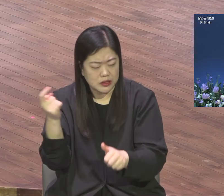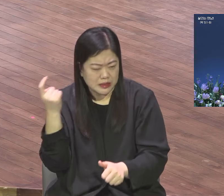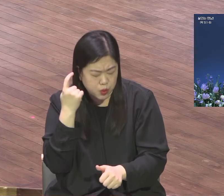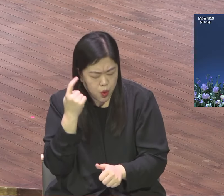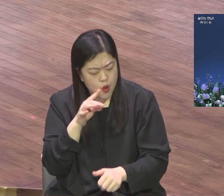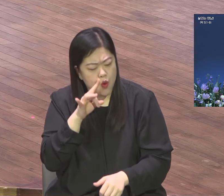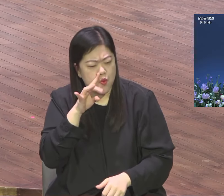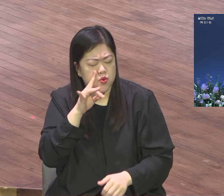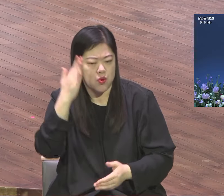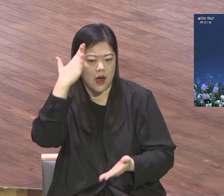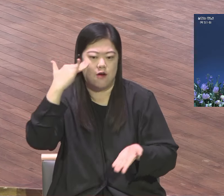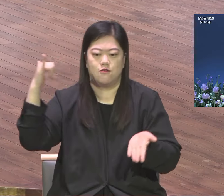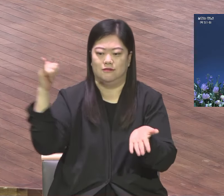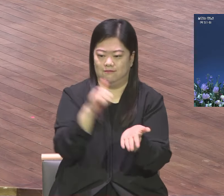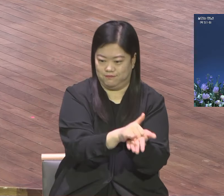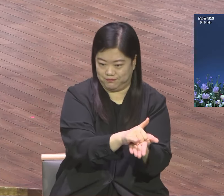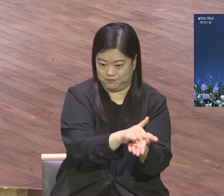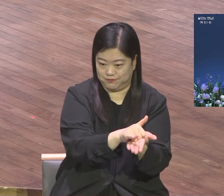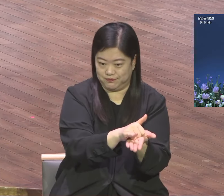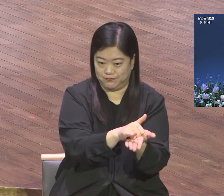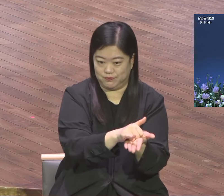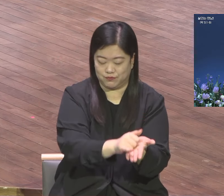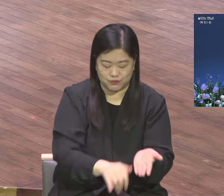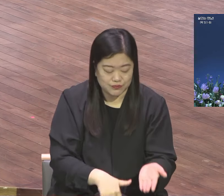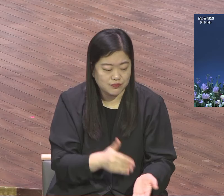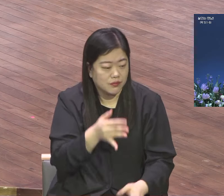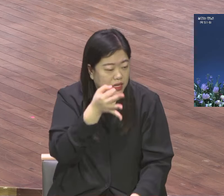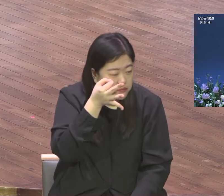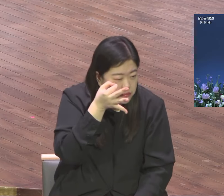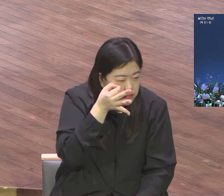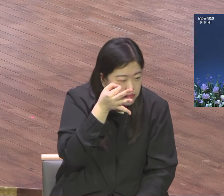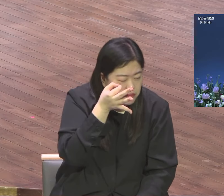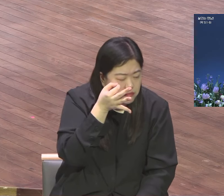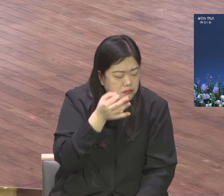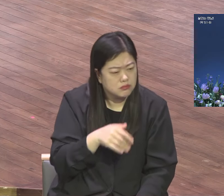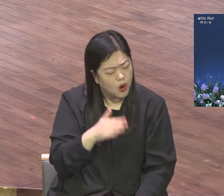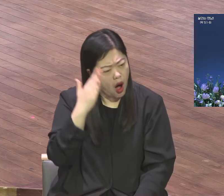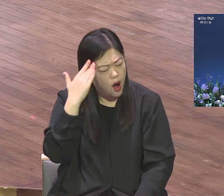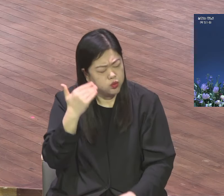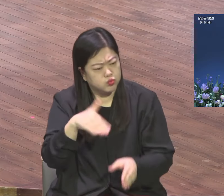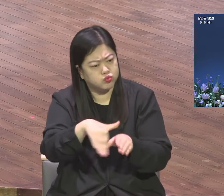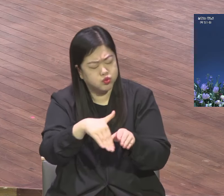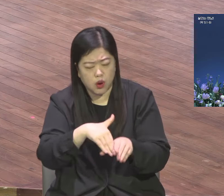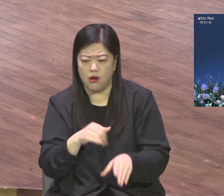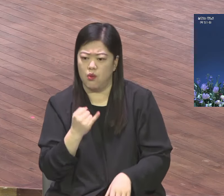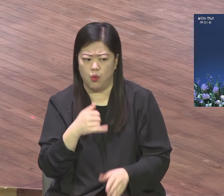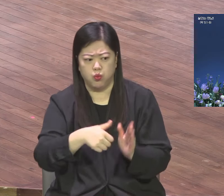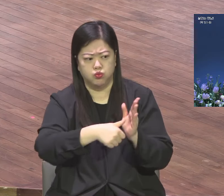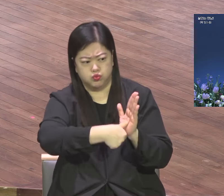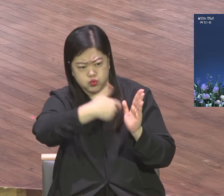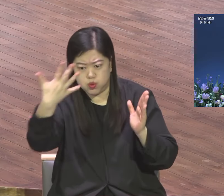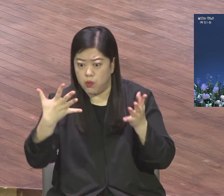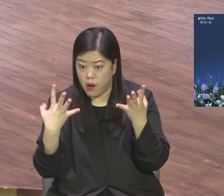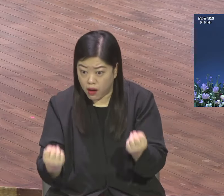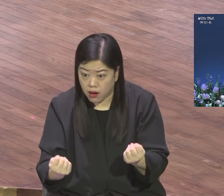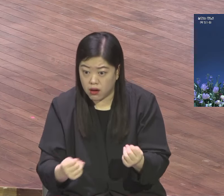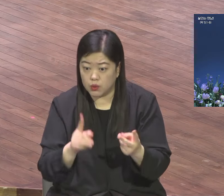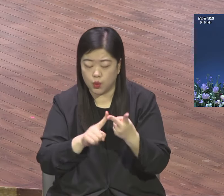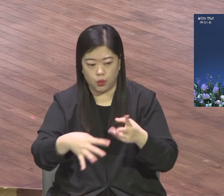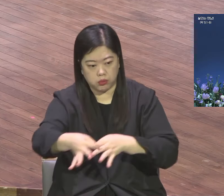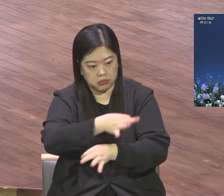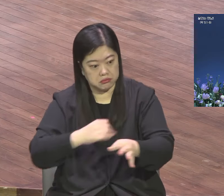이 멘션은 한국은 경제적으로 또 문화적으로 전 세계의